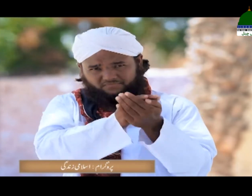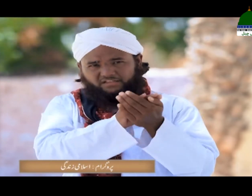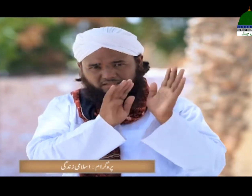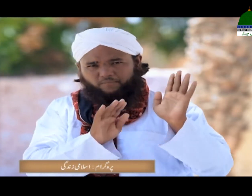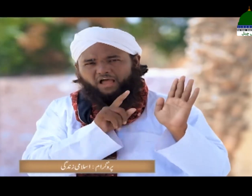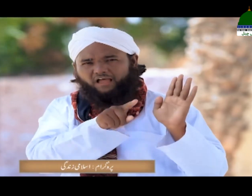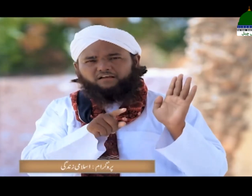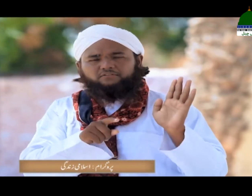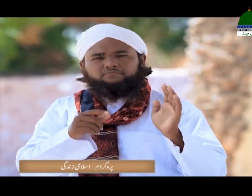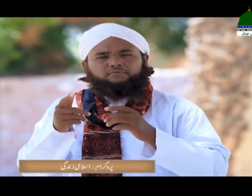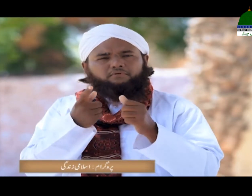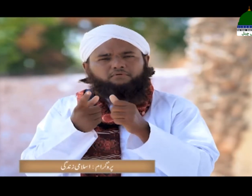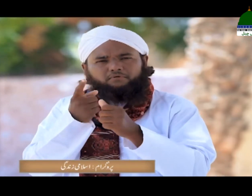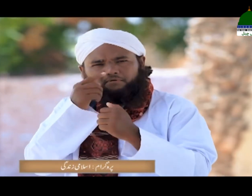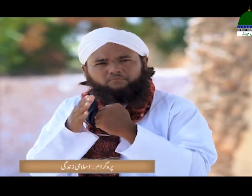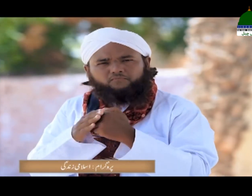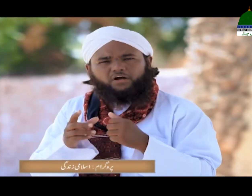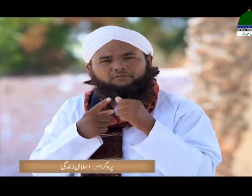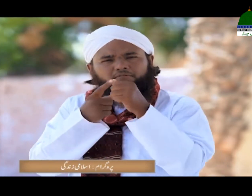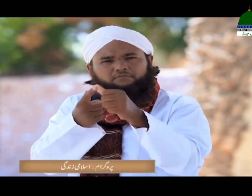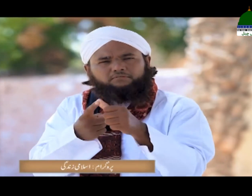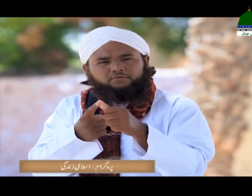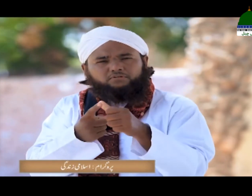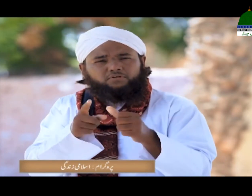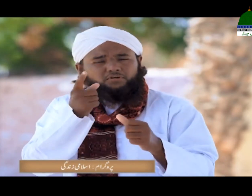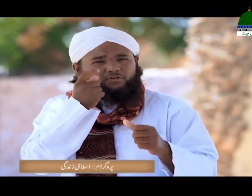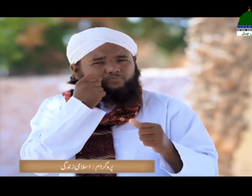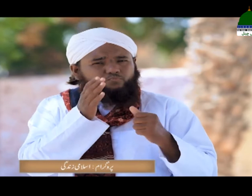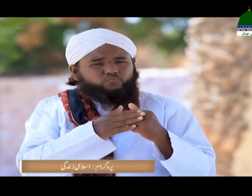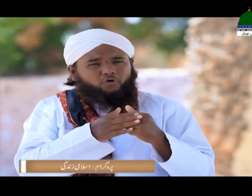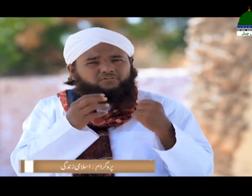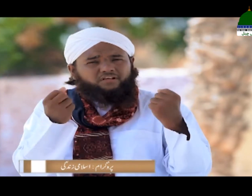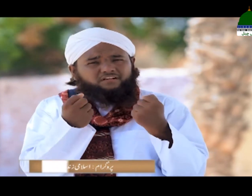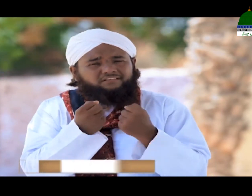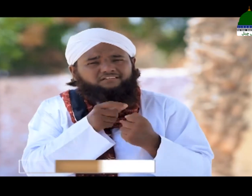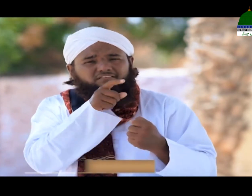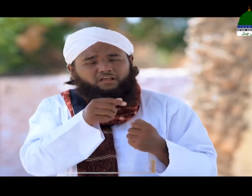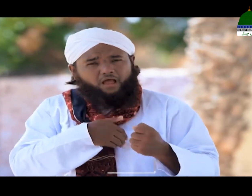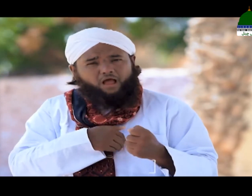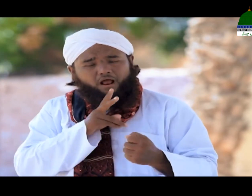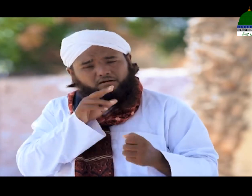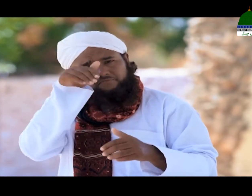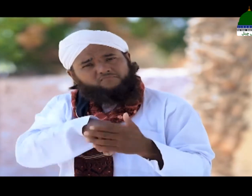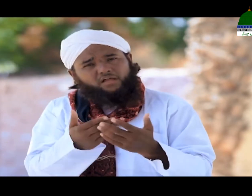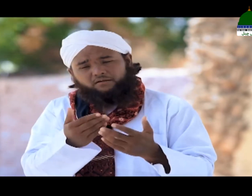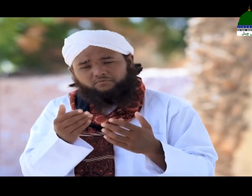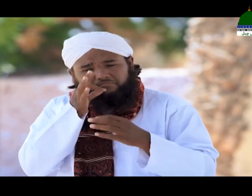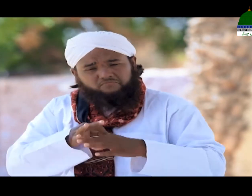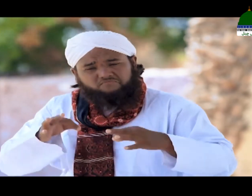کی ماری زوجہ نے جب یہ بات سنی تو شوہر سے جھگڑنے لگی کہ یہاں کئی دن سے فاقے ہو رہے ہیں، بچوں